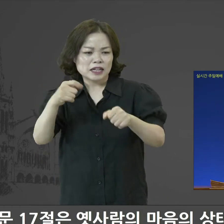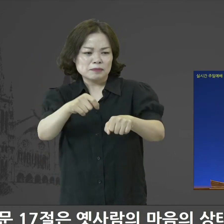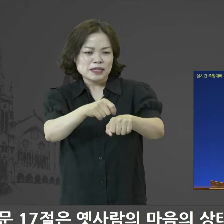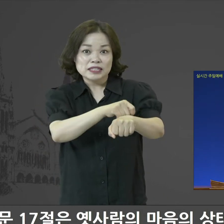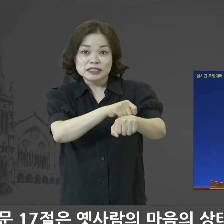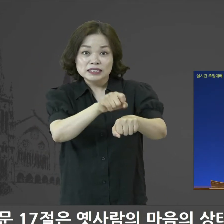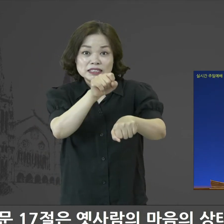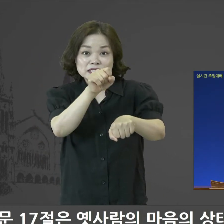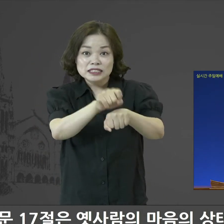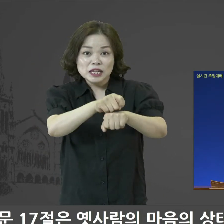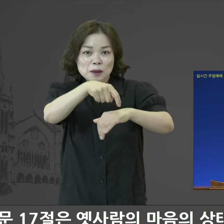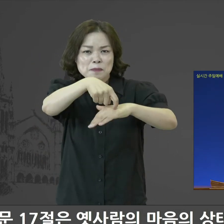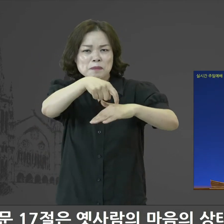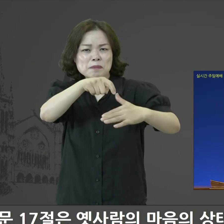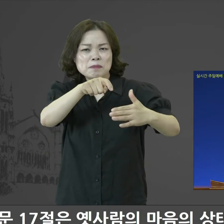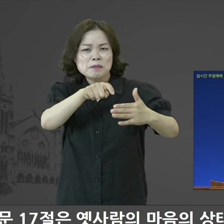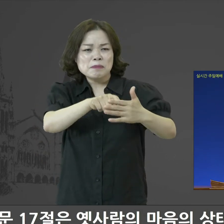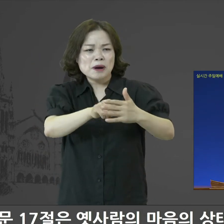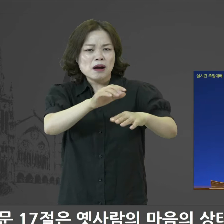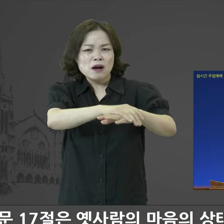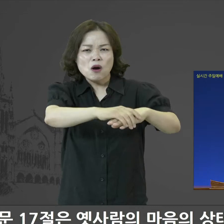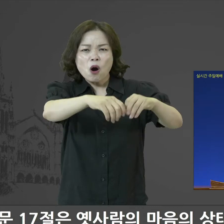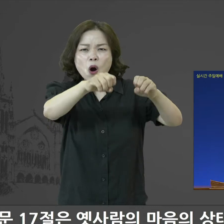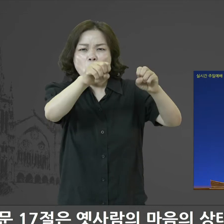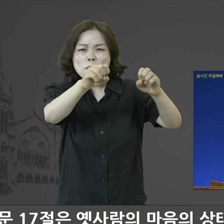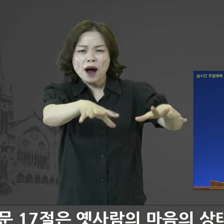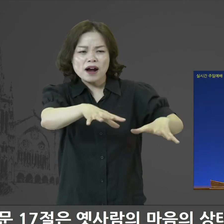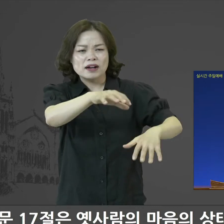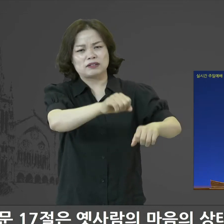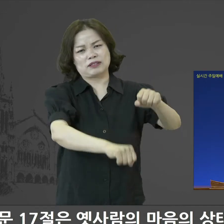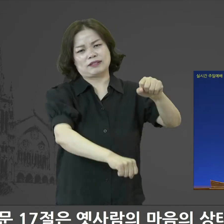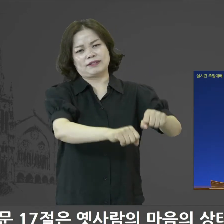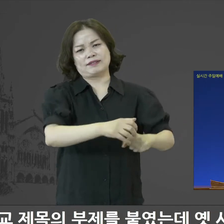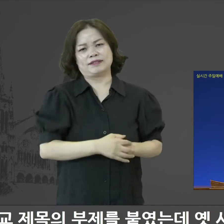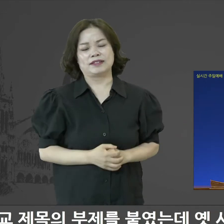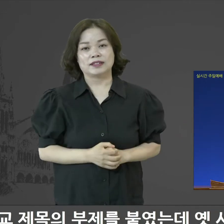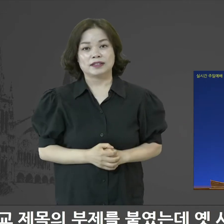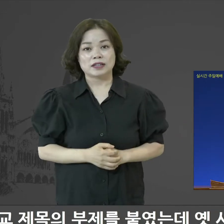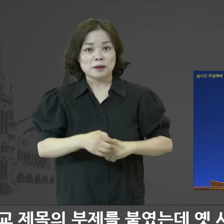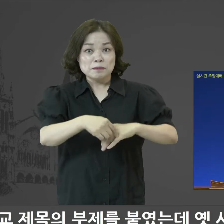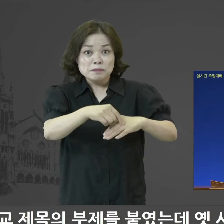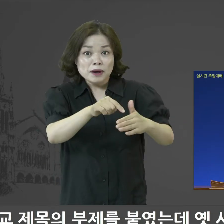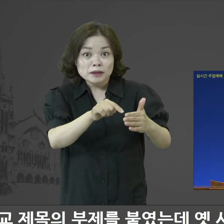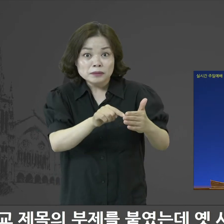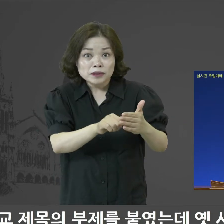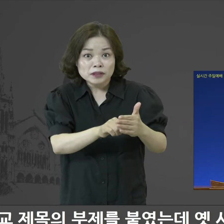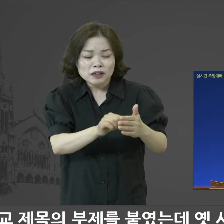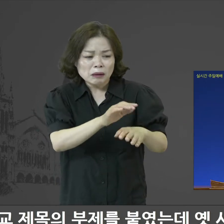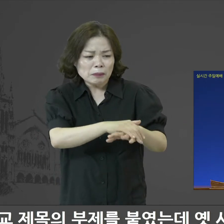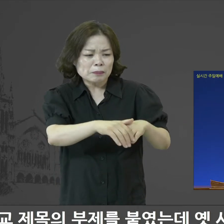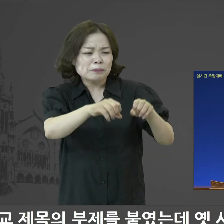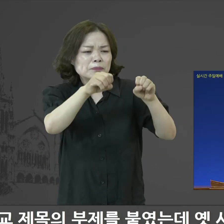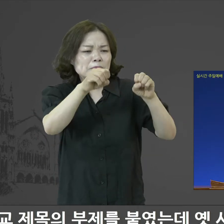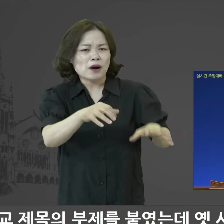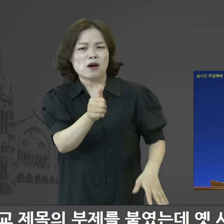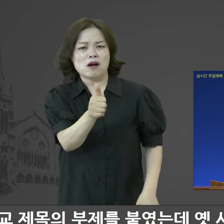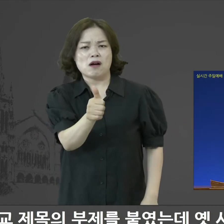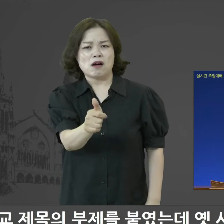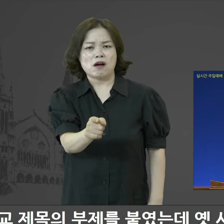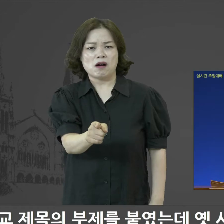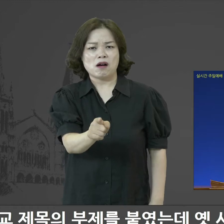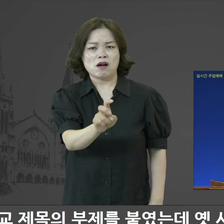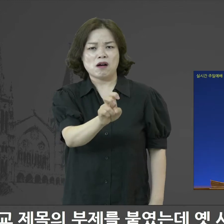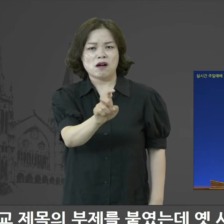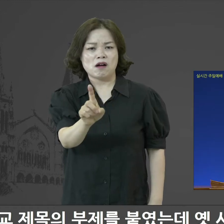특징은 마음의 허망함으로 행하는 겁니다. 마음이 허망한 것을